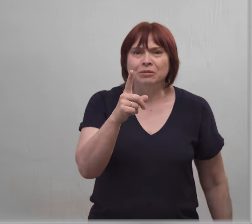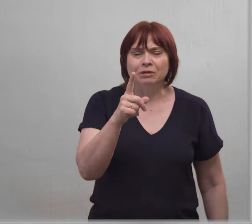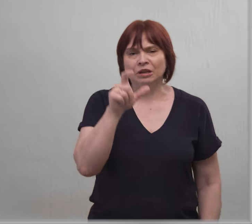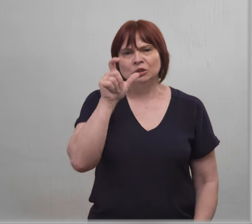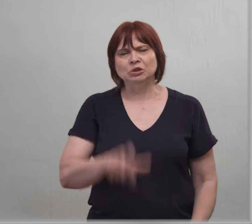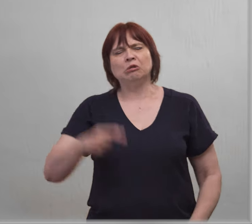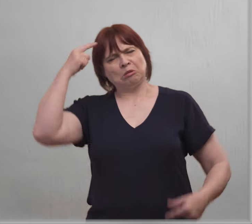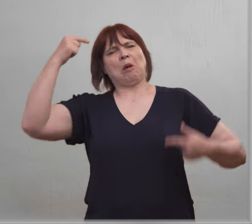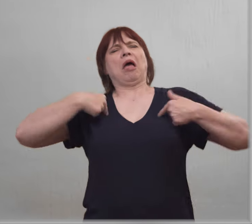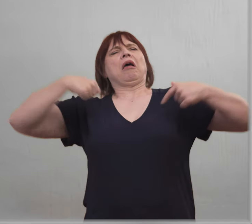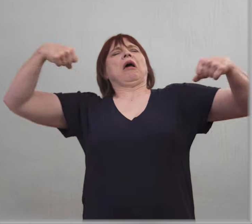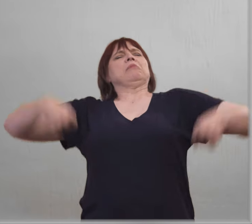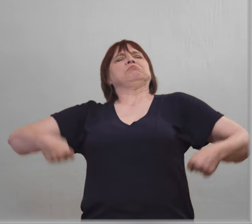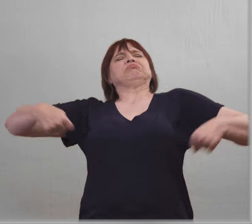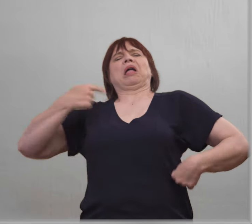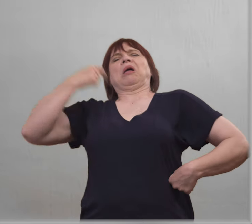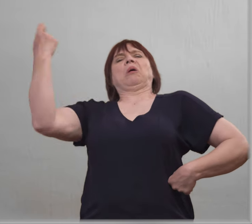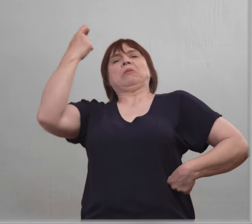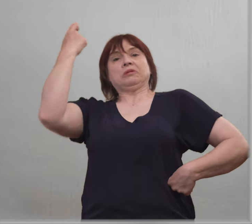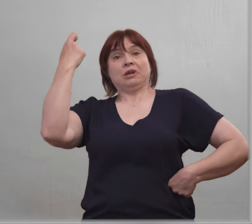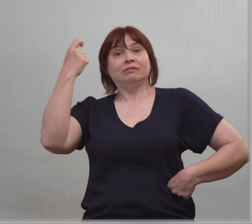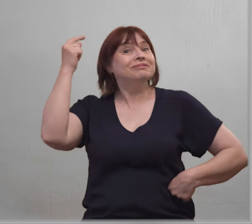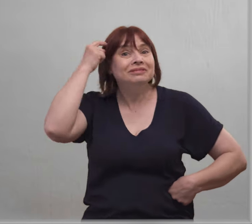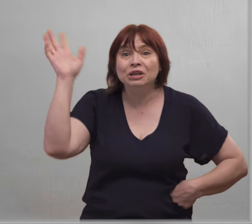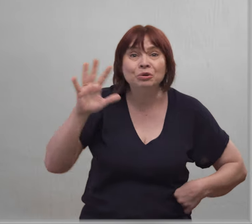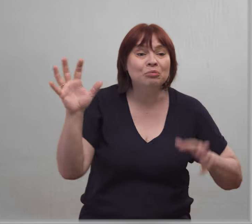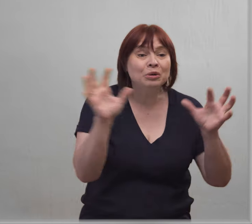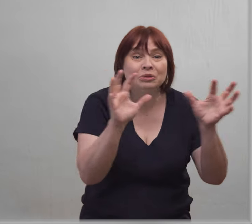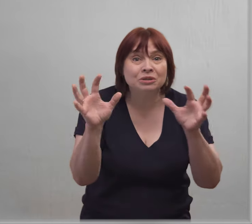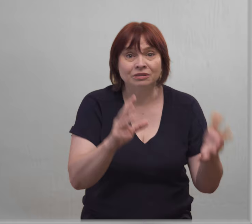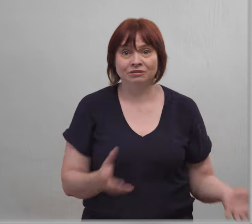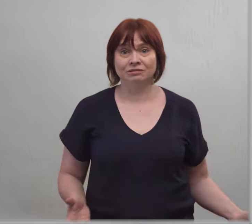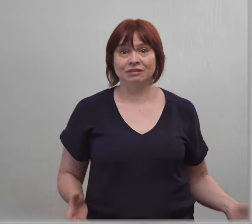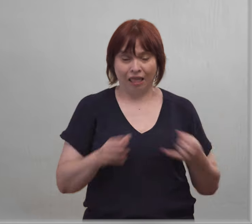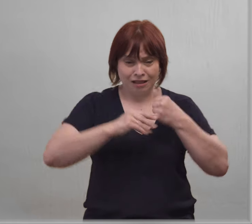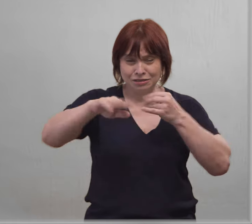понятие. Выкачивает ресурсы. Земля страдает.